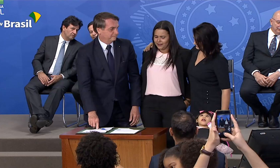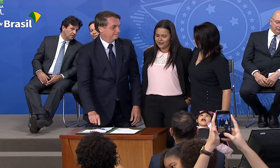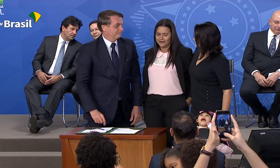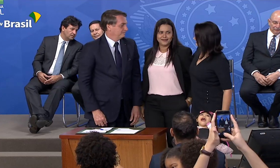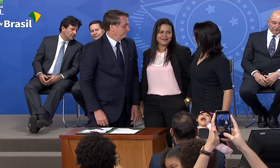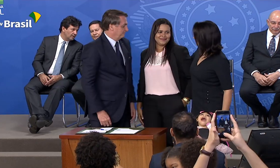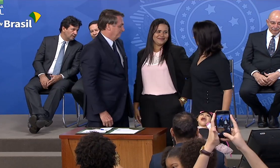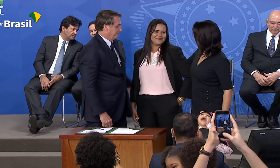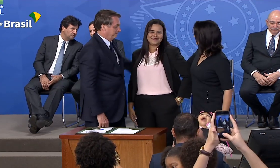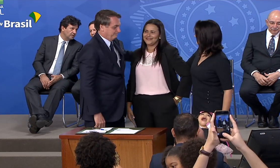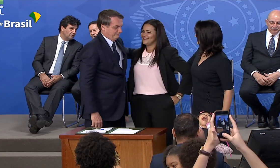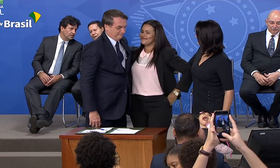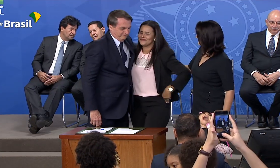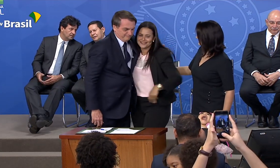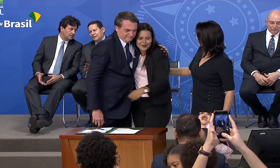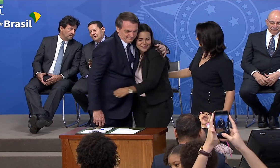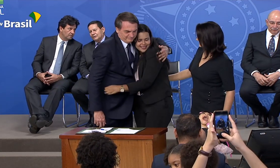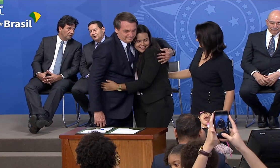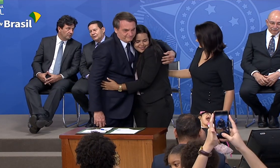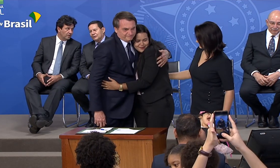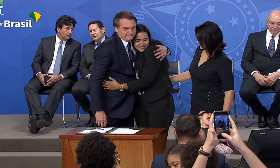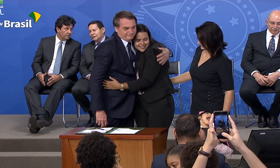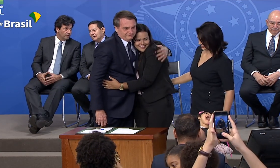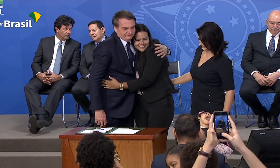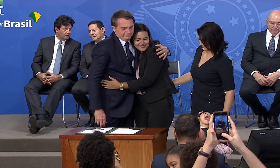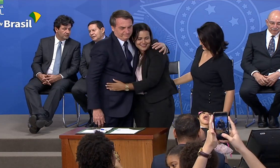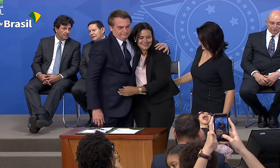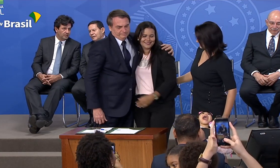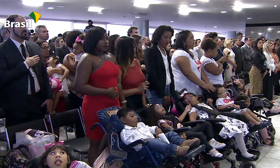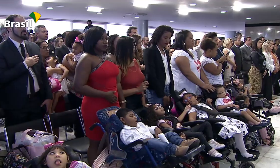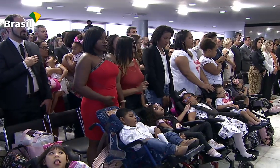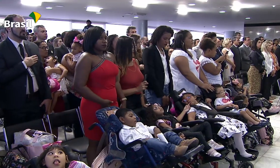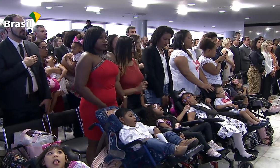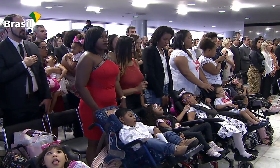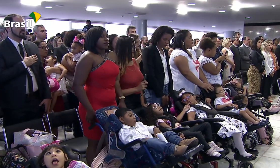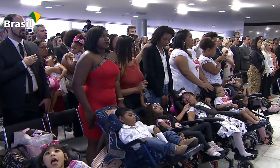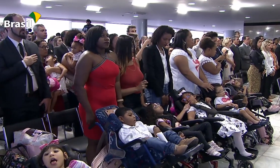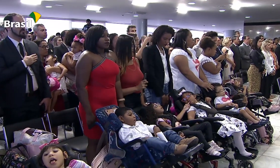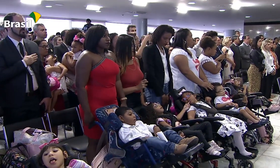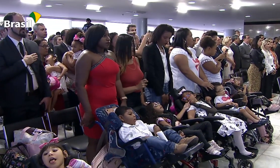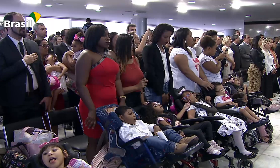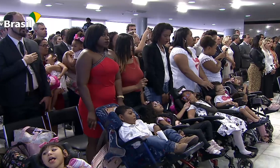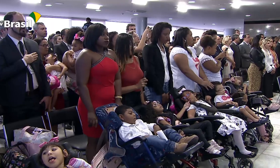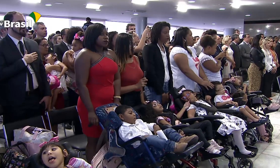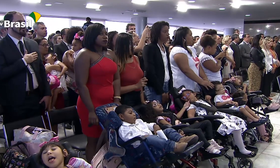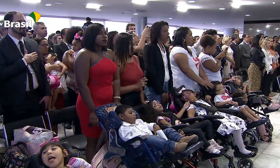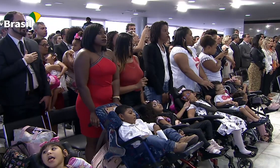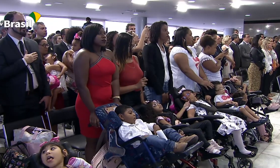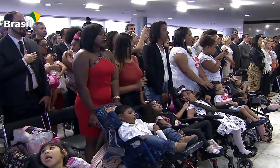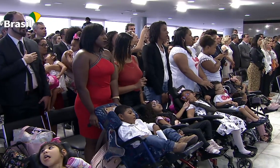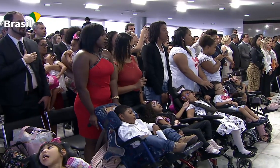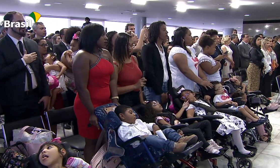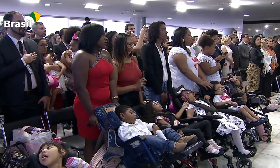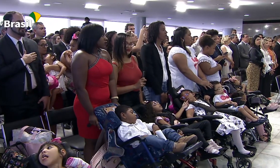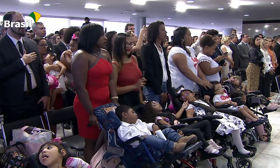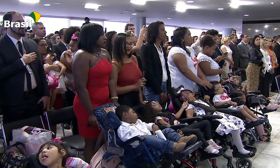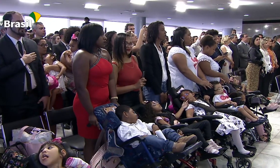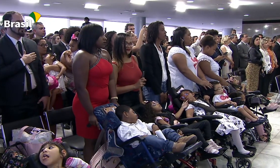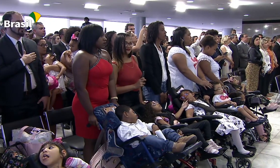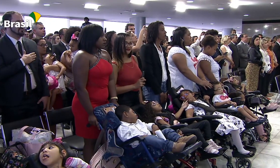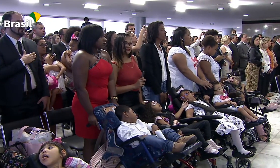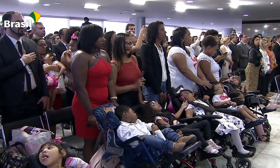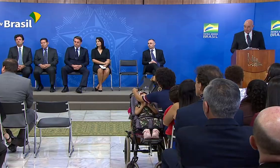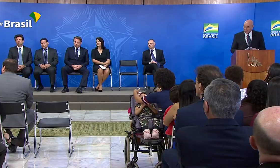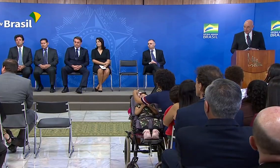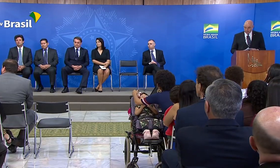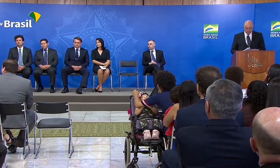vitalícia às crianças que desenvolveram microcefalia por conta do Zika vírus, os familiares não terão mais o risco de perder o auxílio do